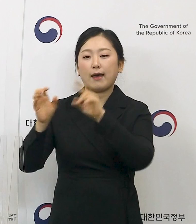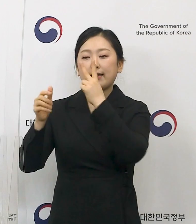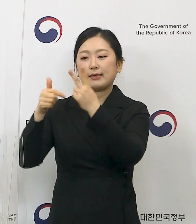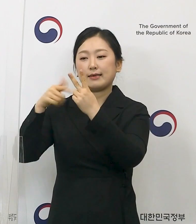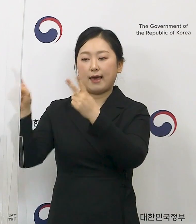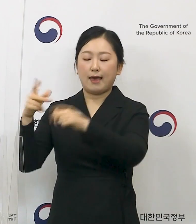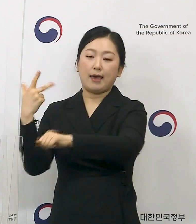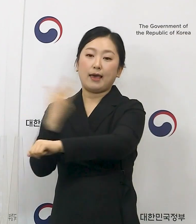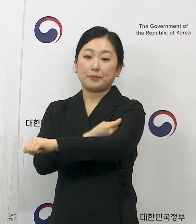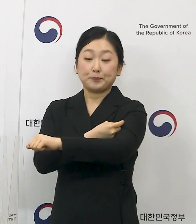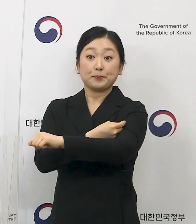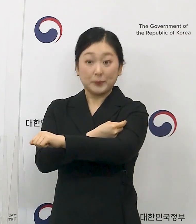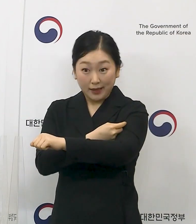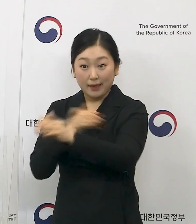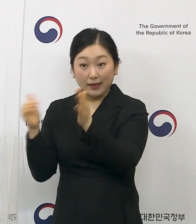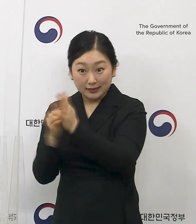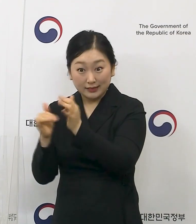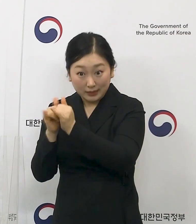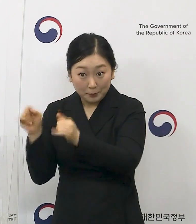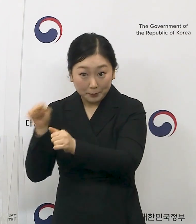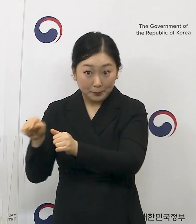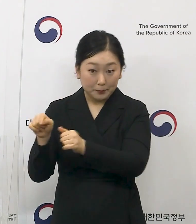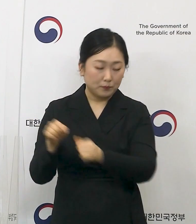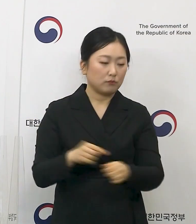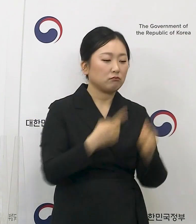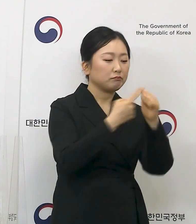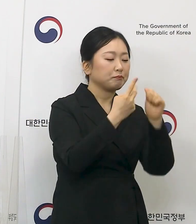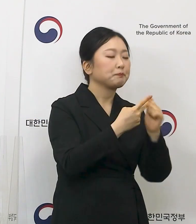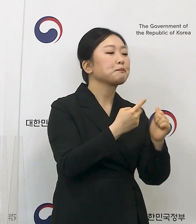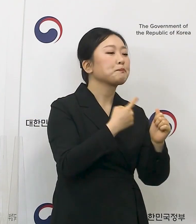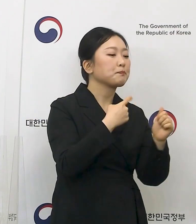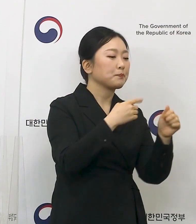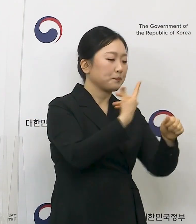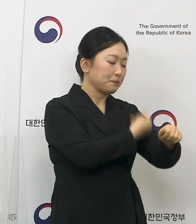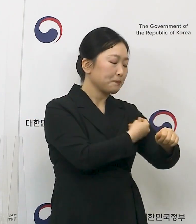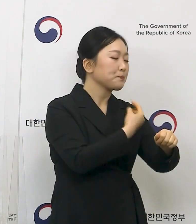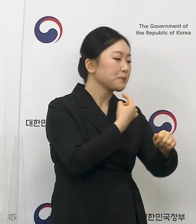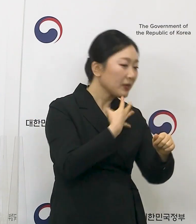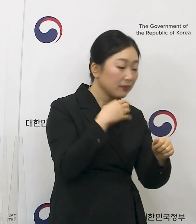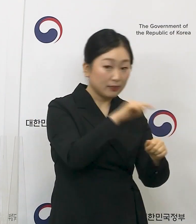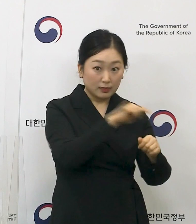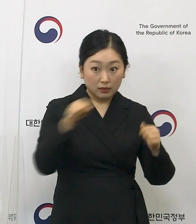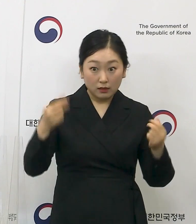그룹은 기본 백신만 접종한 그룹에 비해서 감염 예방 효과가